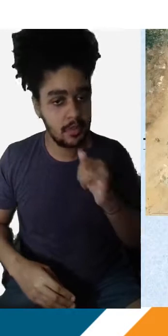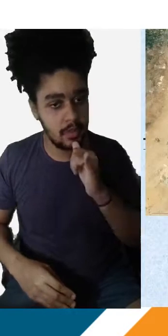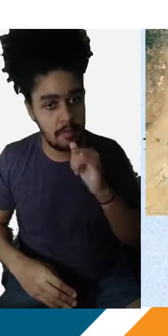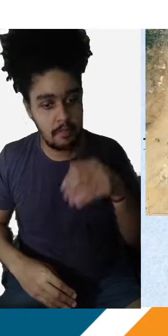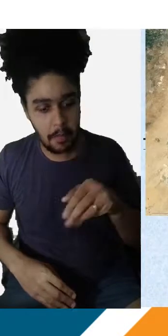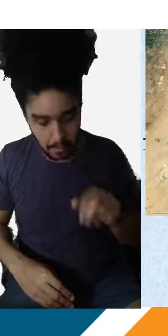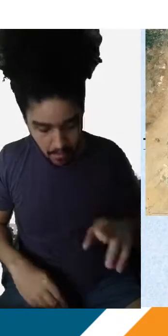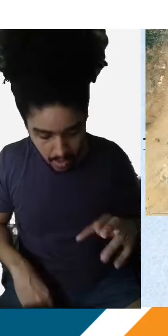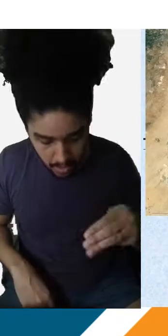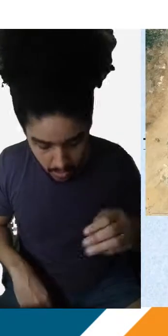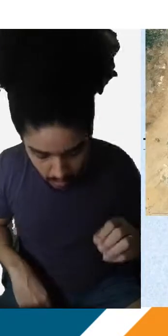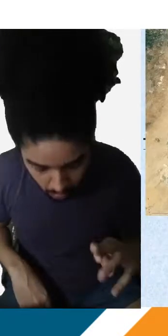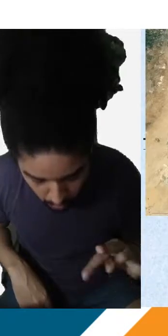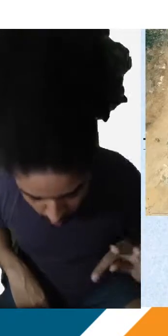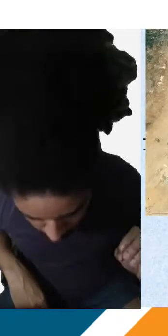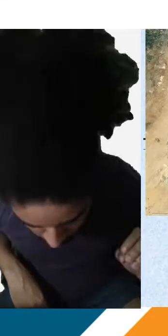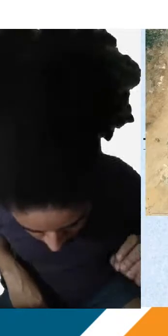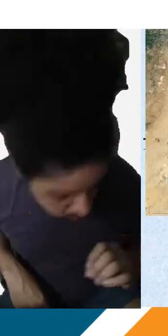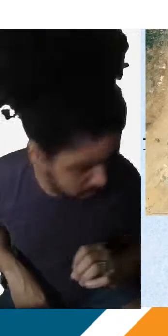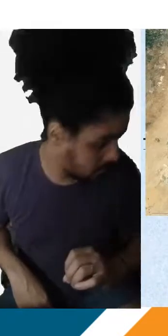lagoa salgada, que fica lá na Cisjordânia,